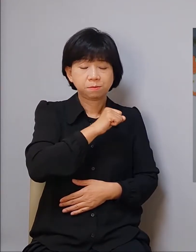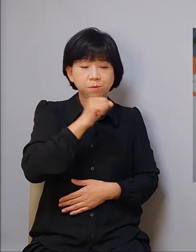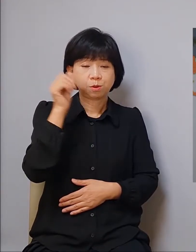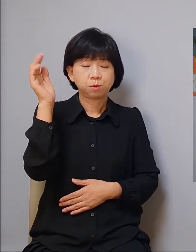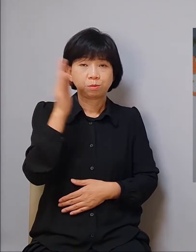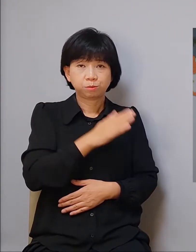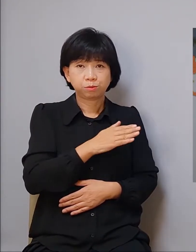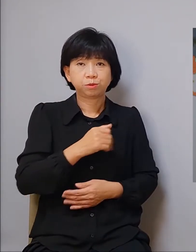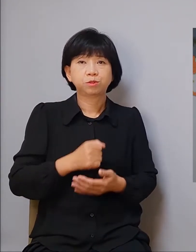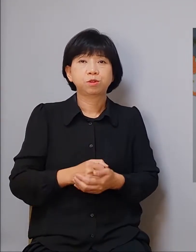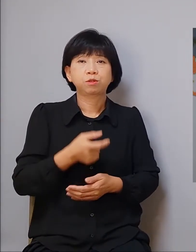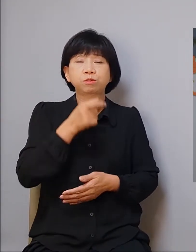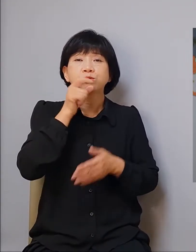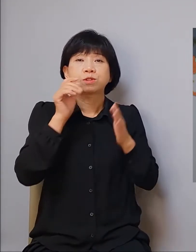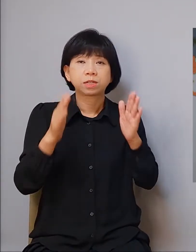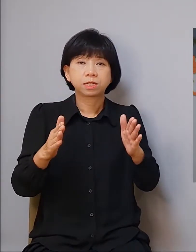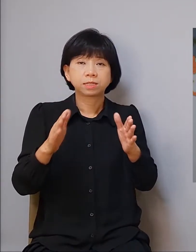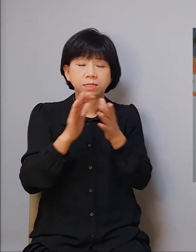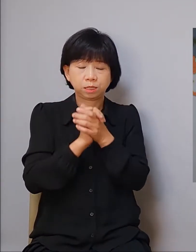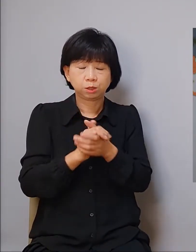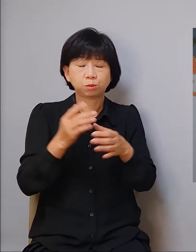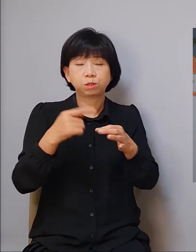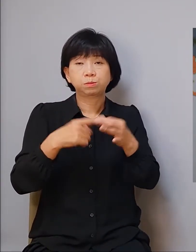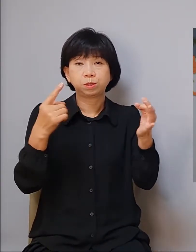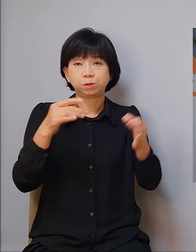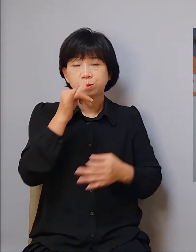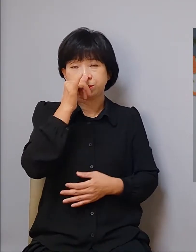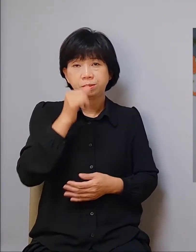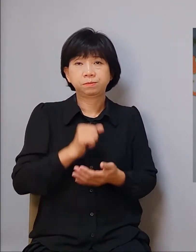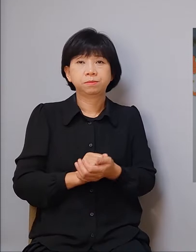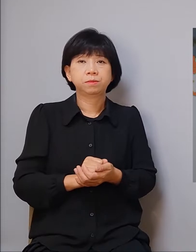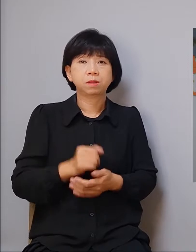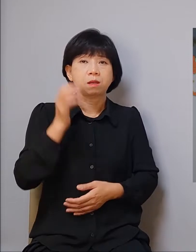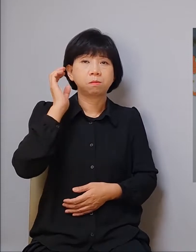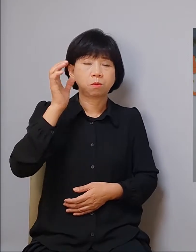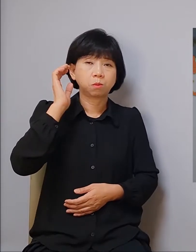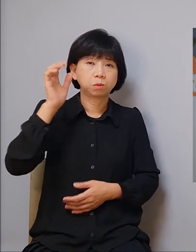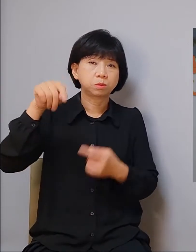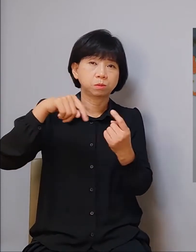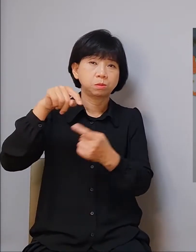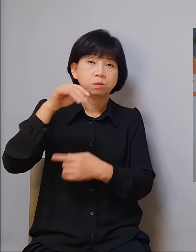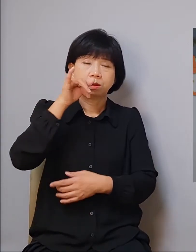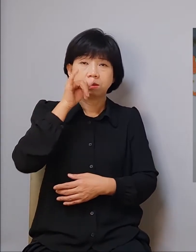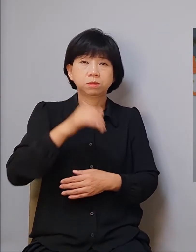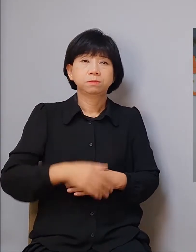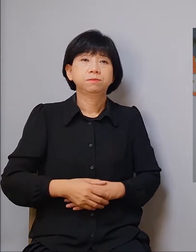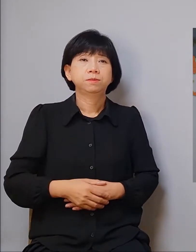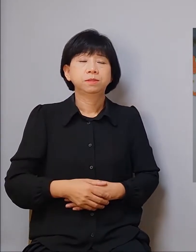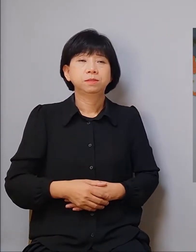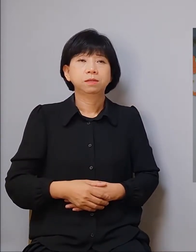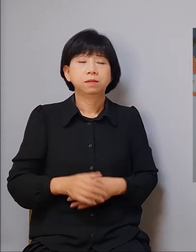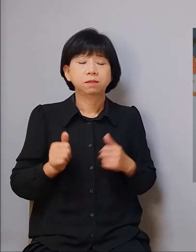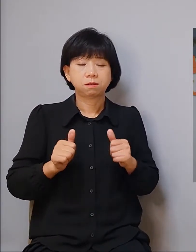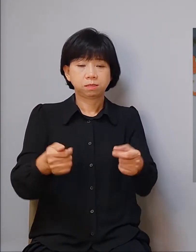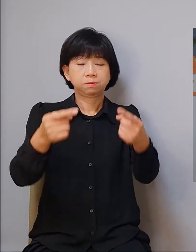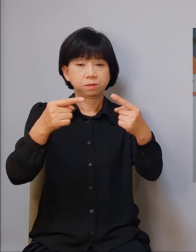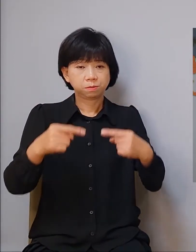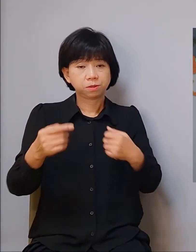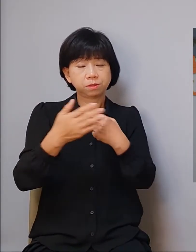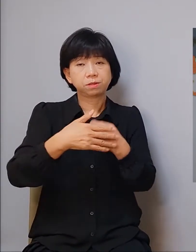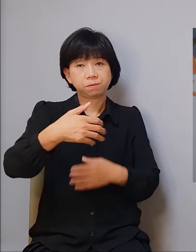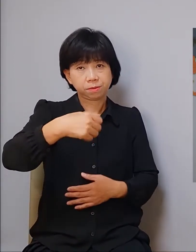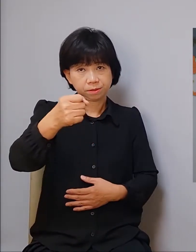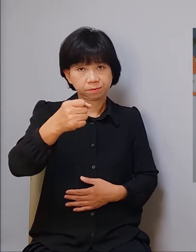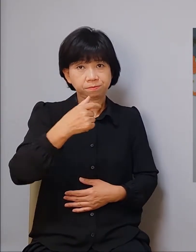새벽까지 또 우리 기도 11조가 있으니까요. 차량 운행도 됩니다. 또 열심히 참석하셔서 은혜 받으시면